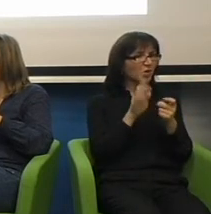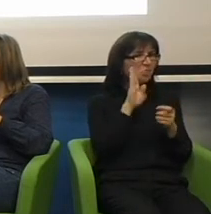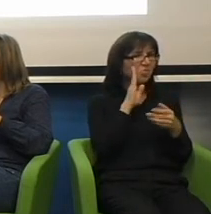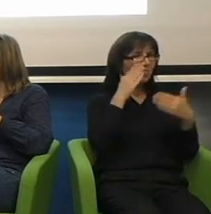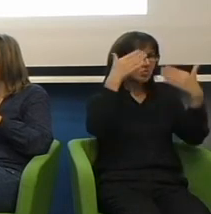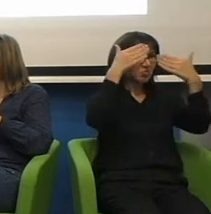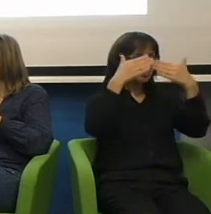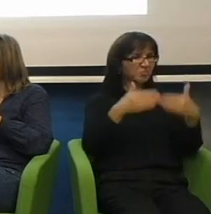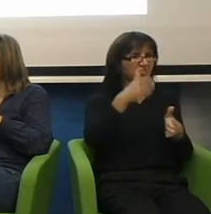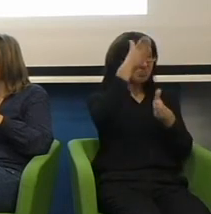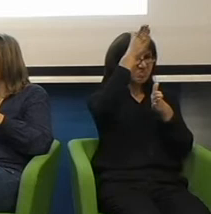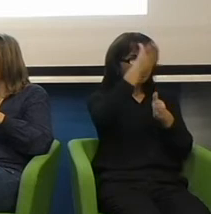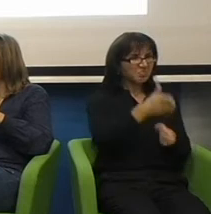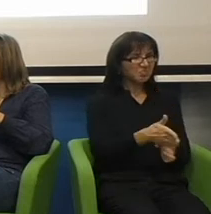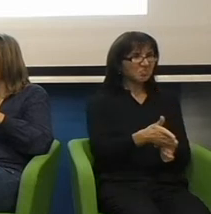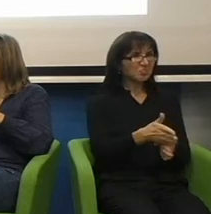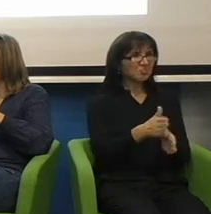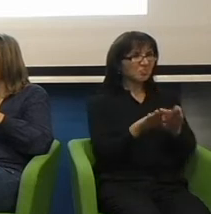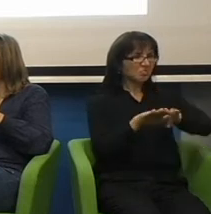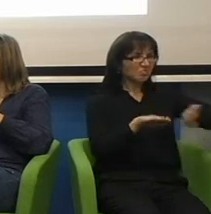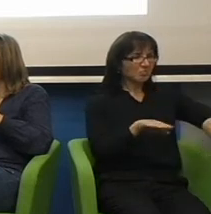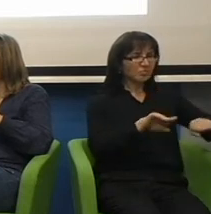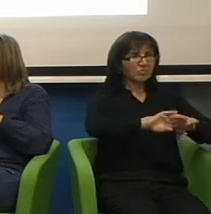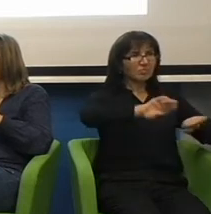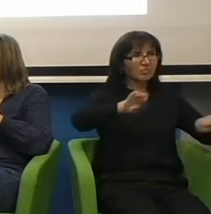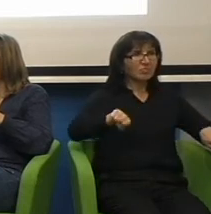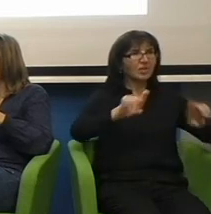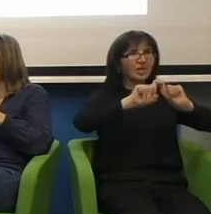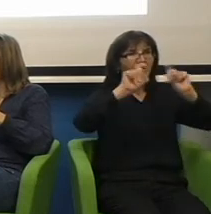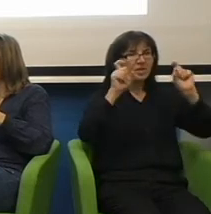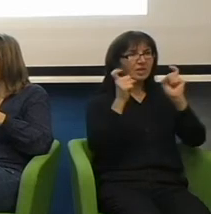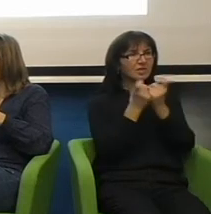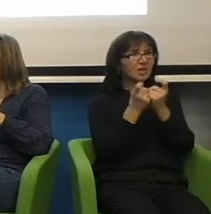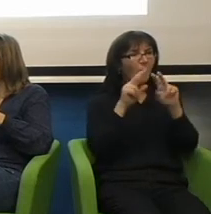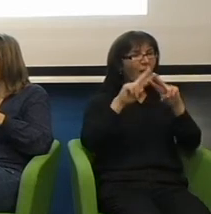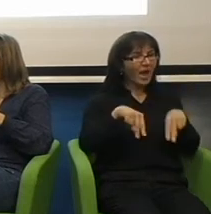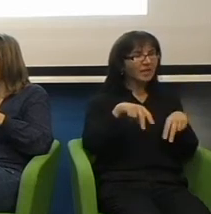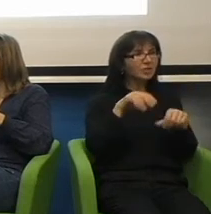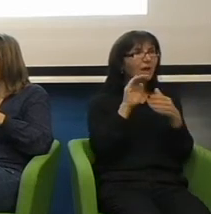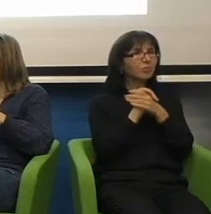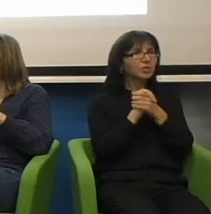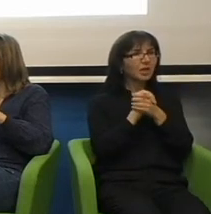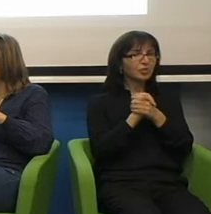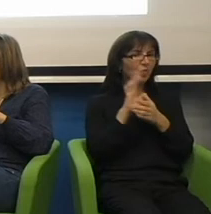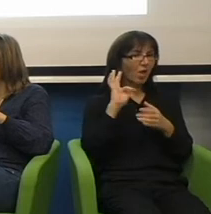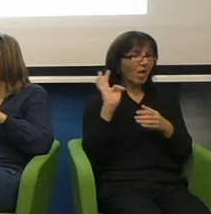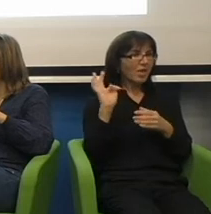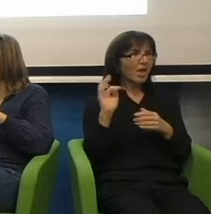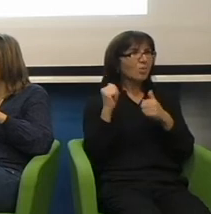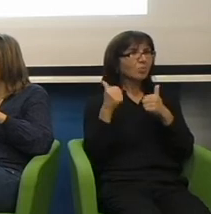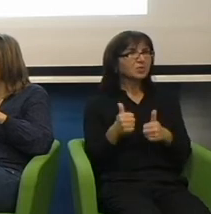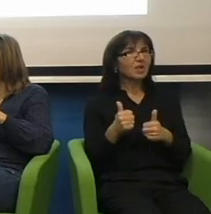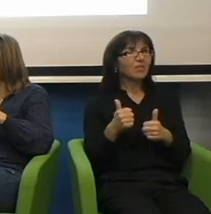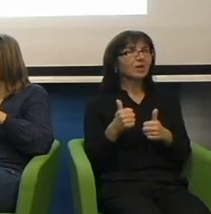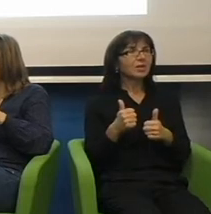że po prostu dla całej reszty jej przyjaciół, jej postawa była w tym momencie... Może